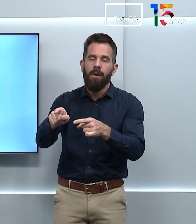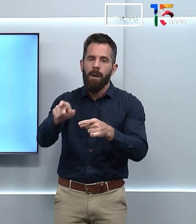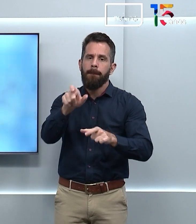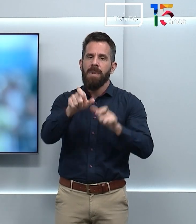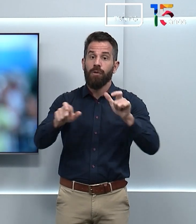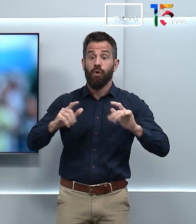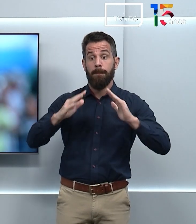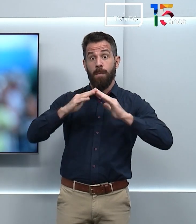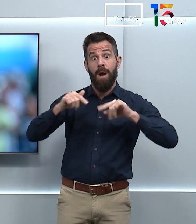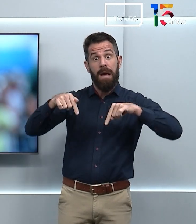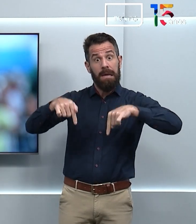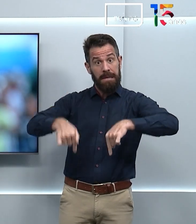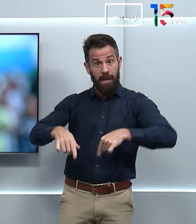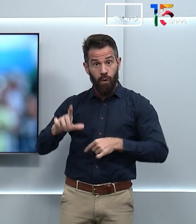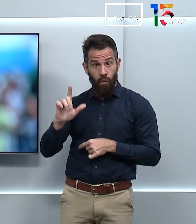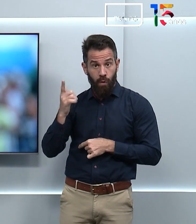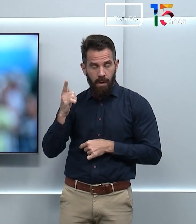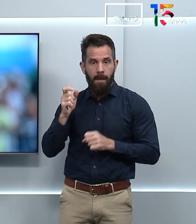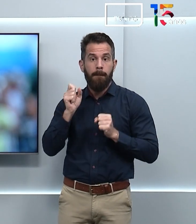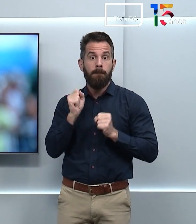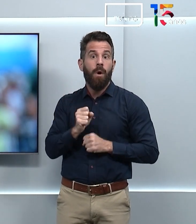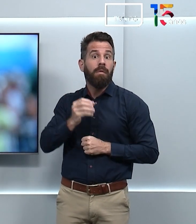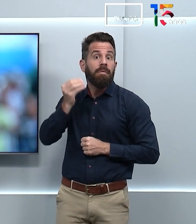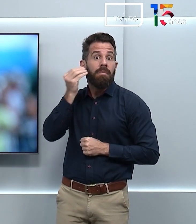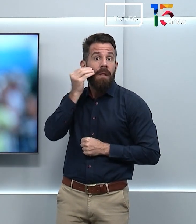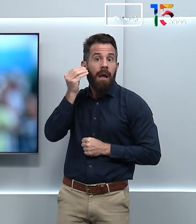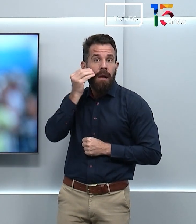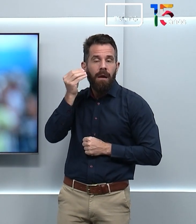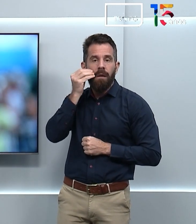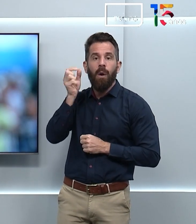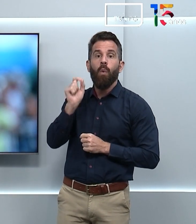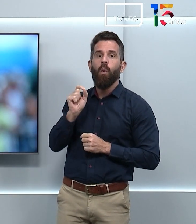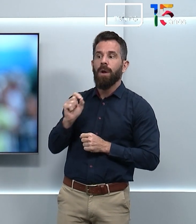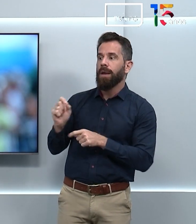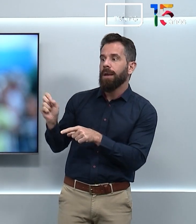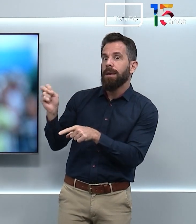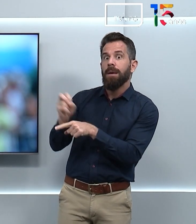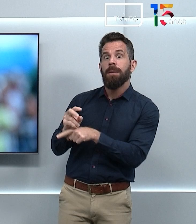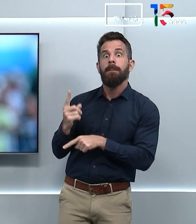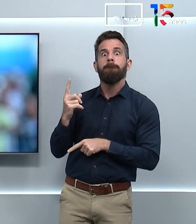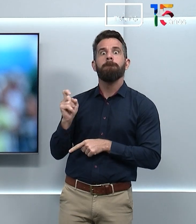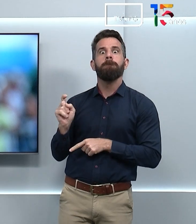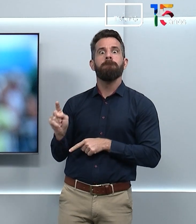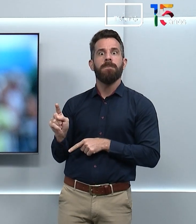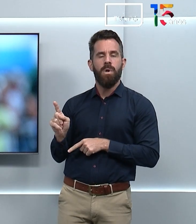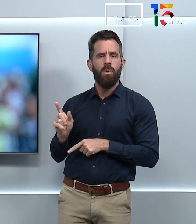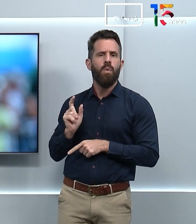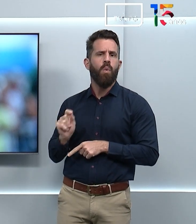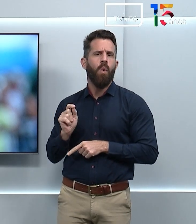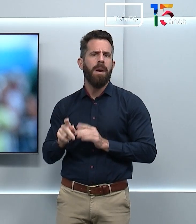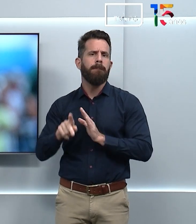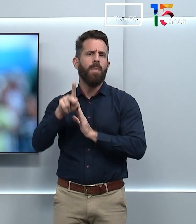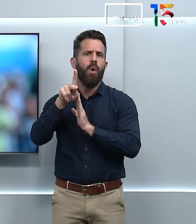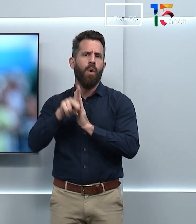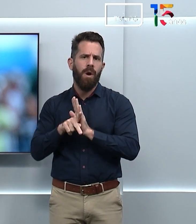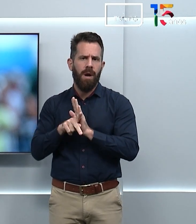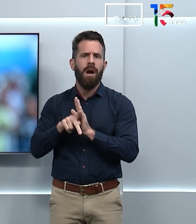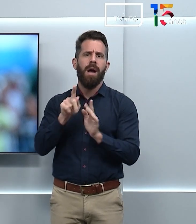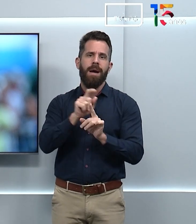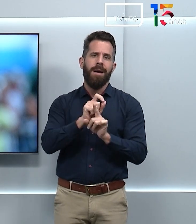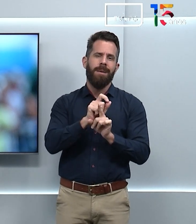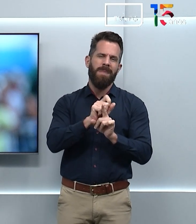se inscrever para concorrer a uma das 1.000 vagas do programa Pra Ter Onde Morar, aluguel social, do governo